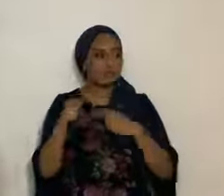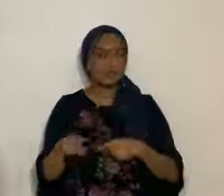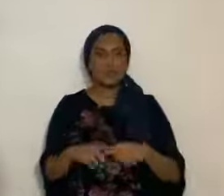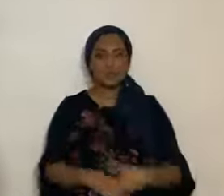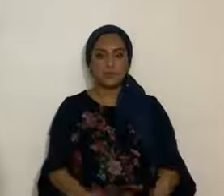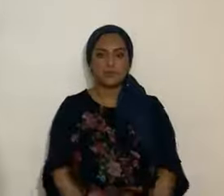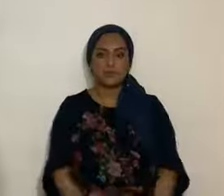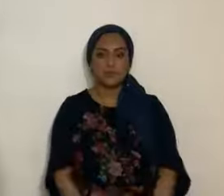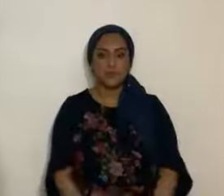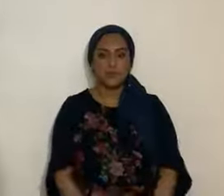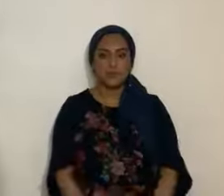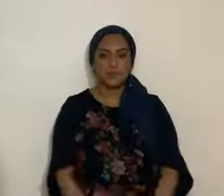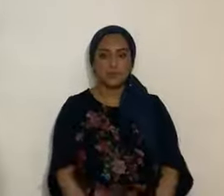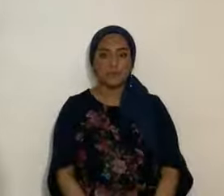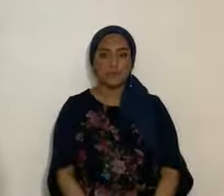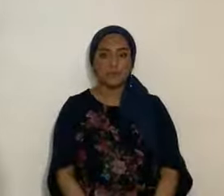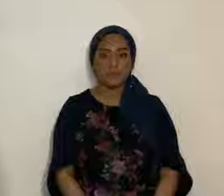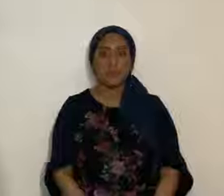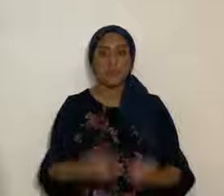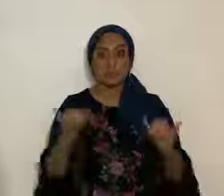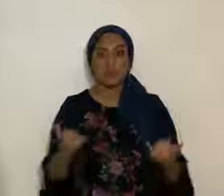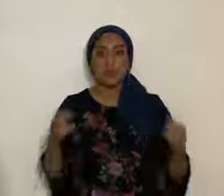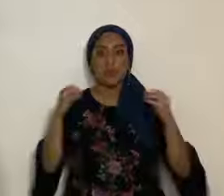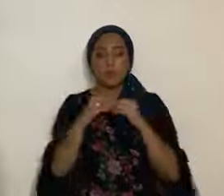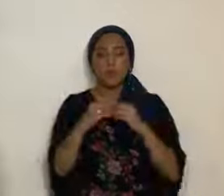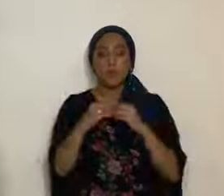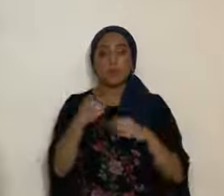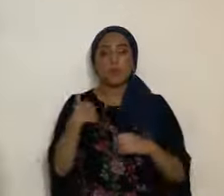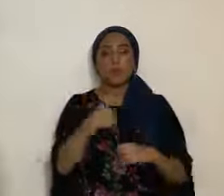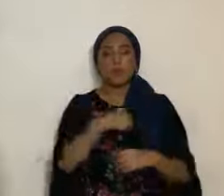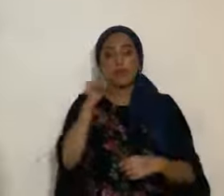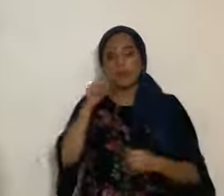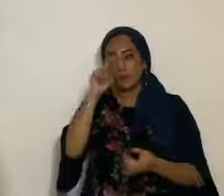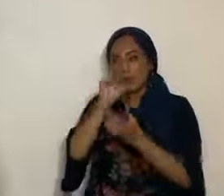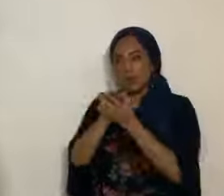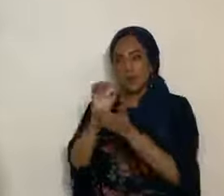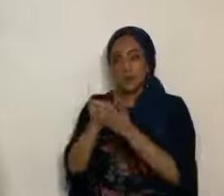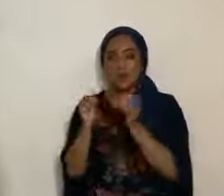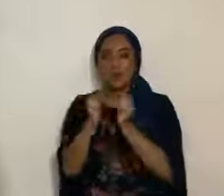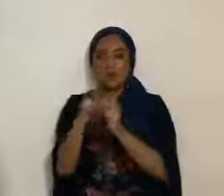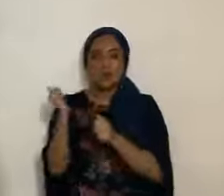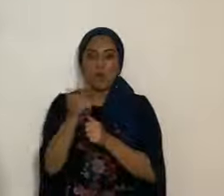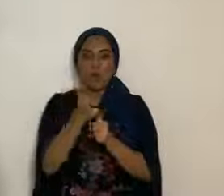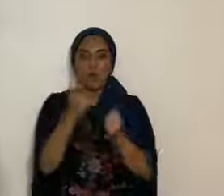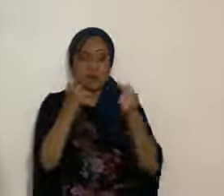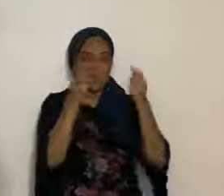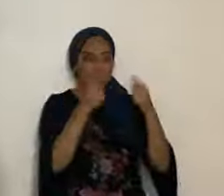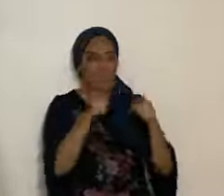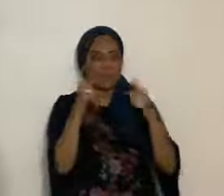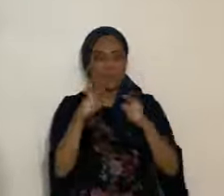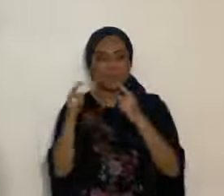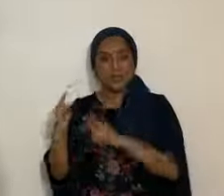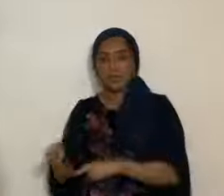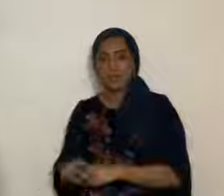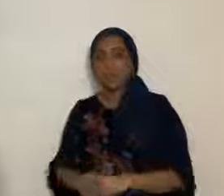condiciones. Y ahora más que nunca necesitamos creer eso, con todos los acontecimientos y todo lo que